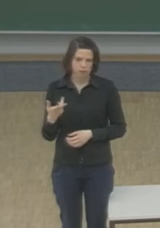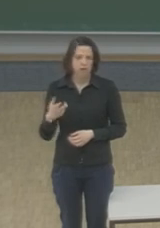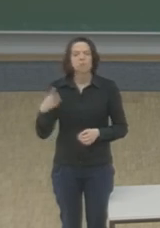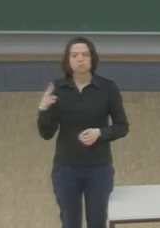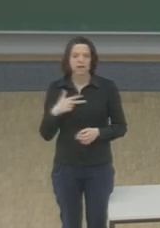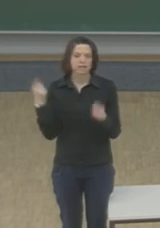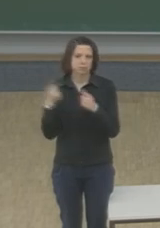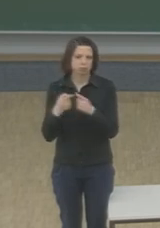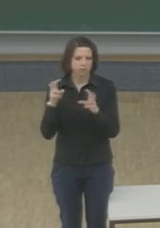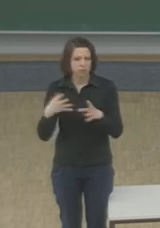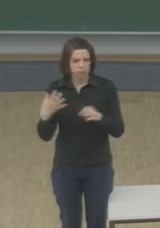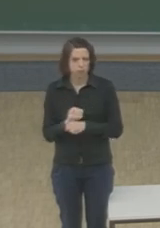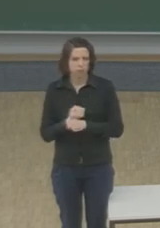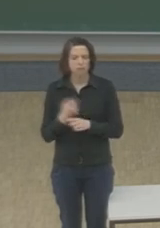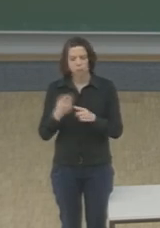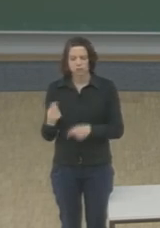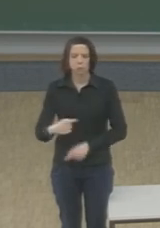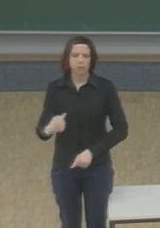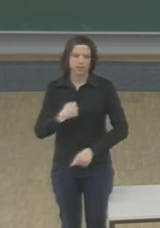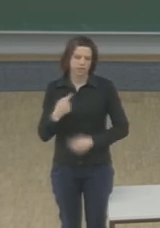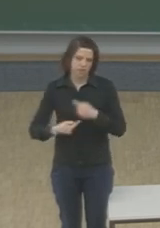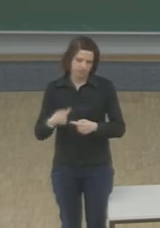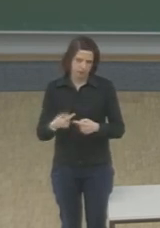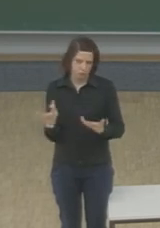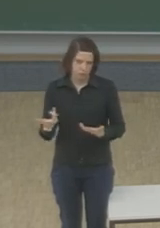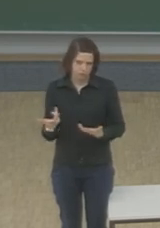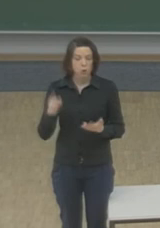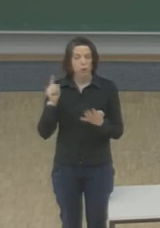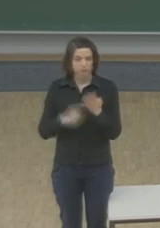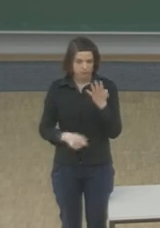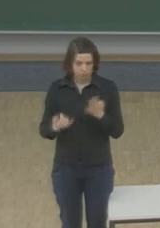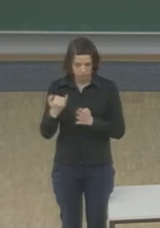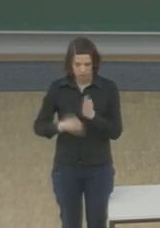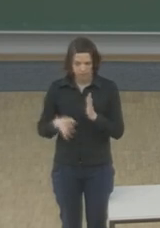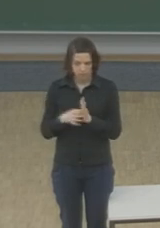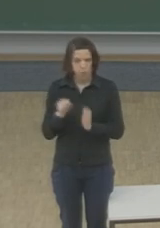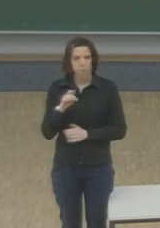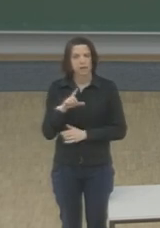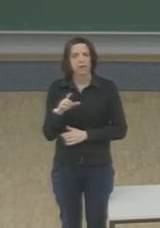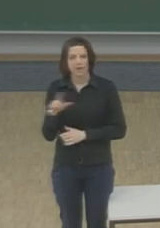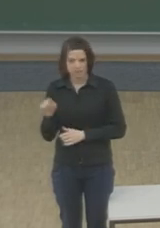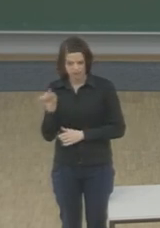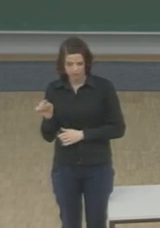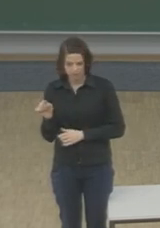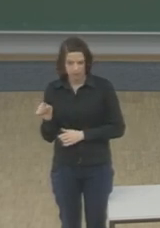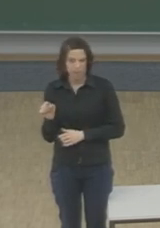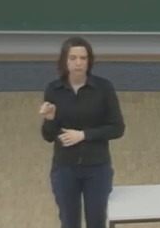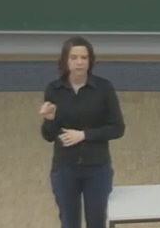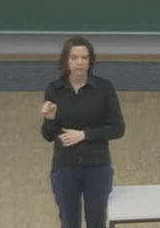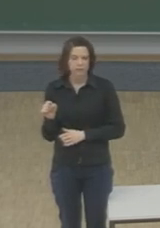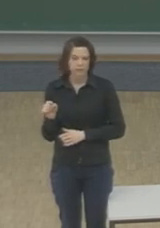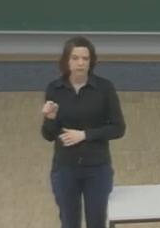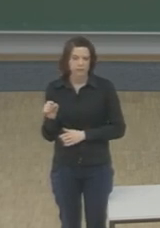realistischer Ziele und Ich-Entwicklung. Viertens und letztens ist McLennan ein sehr scharfzüngiger Kritiker